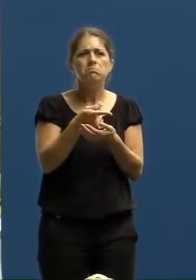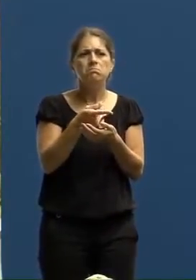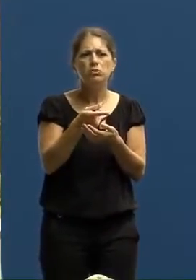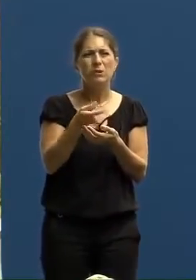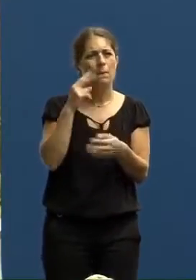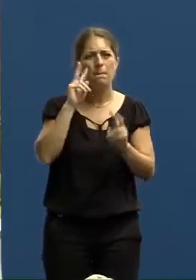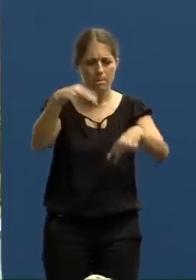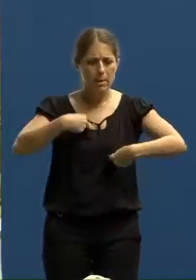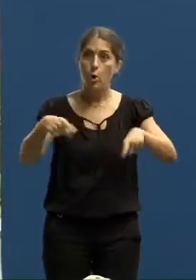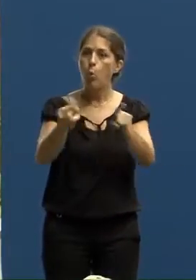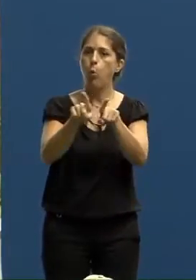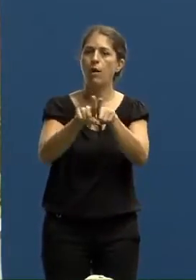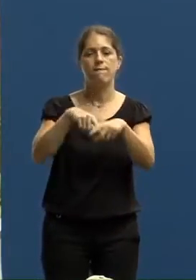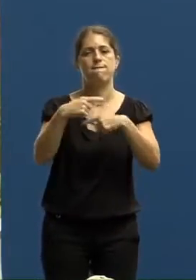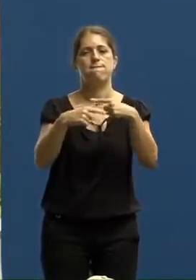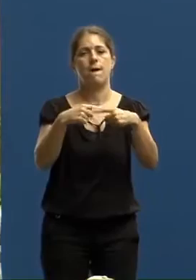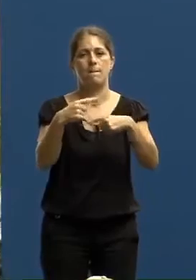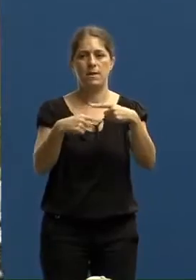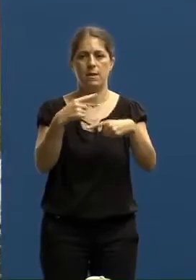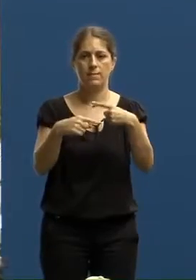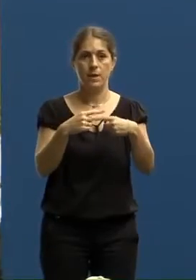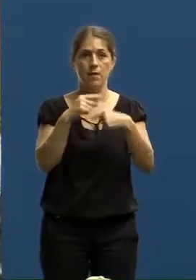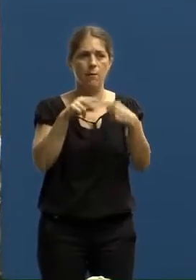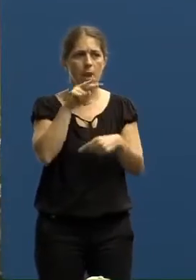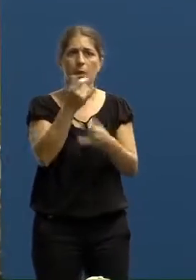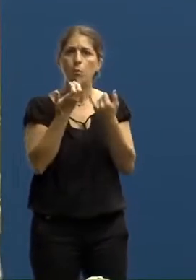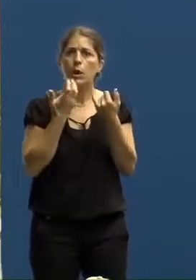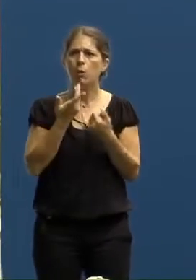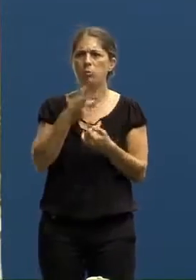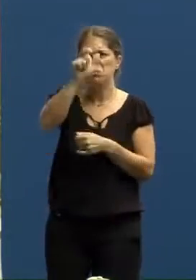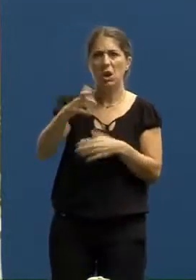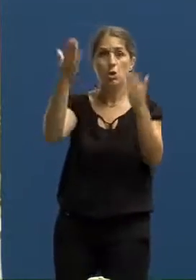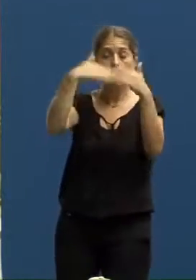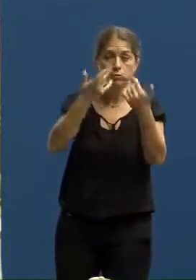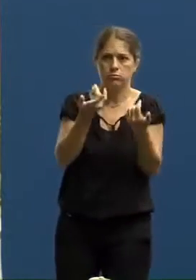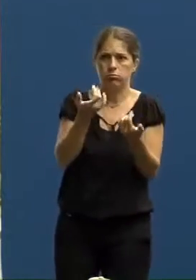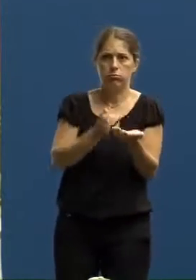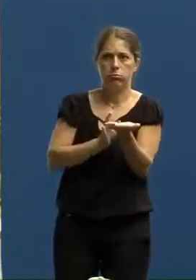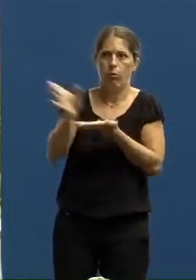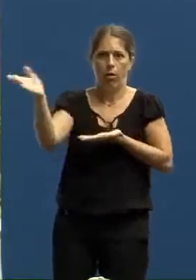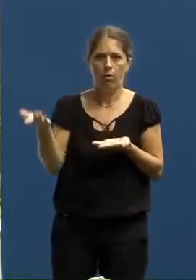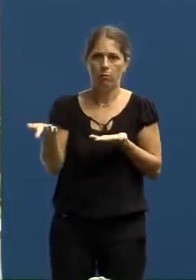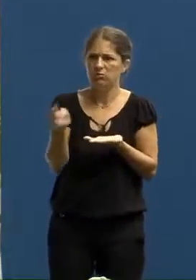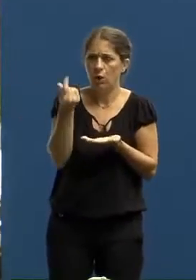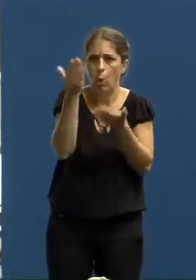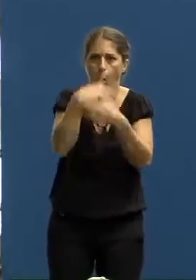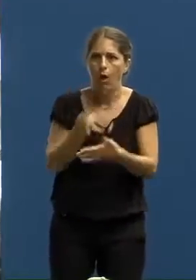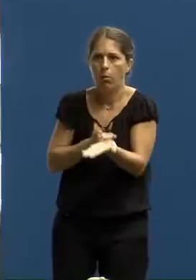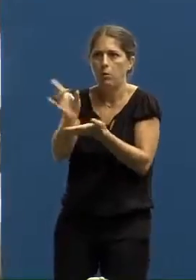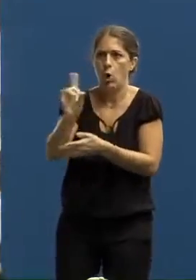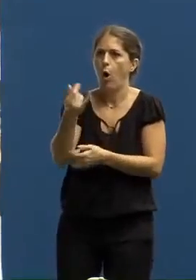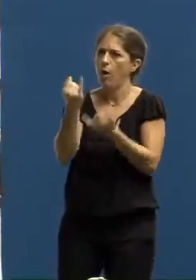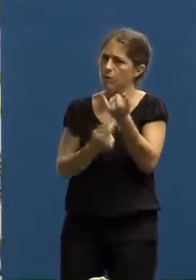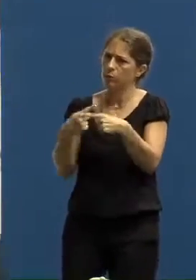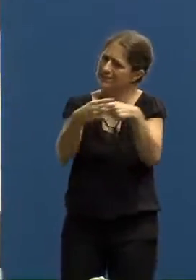unha familia. E nas familias, cando non hai, non se vota alguén da casa. Nas familias, cando non hai, repártese mellor para que todo o mundo